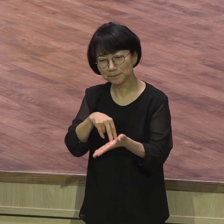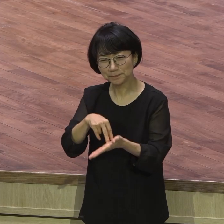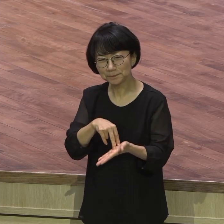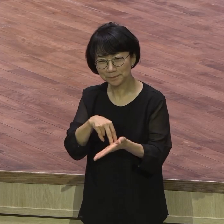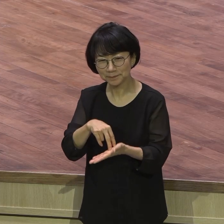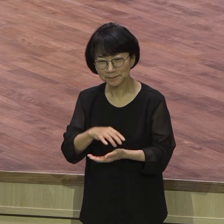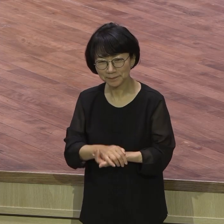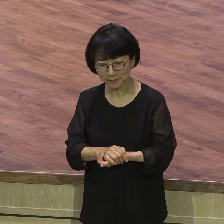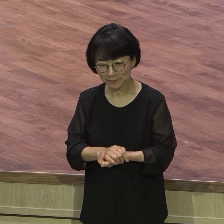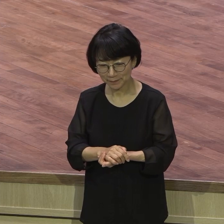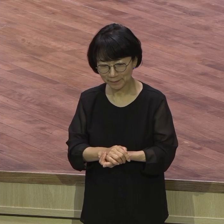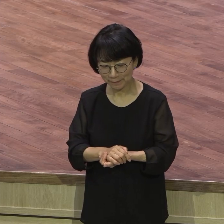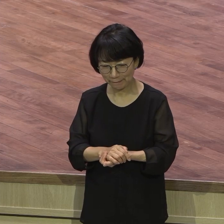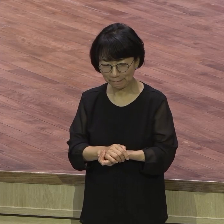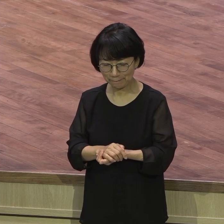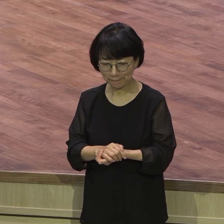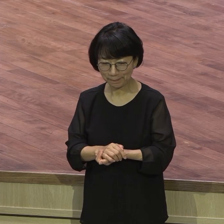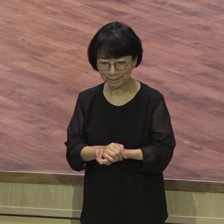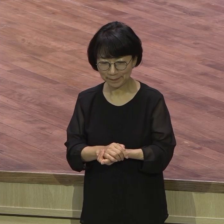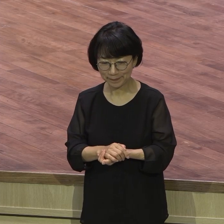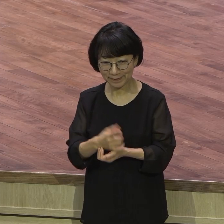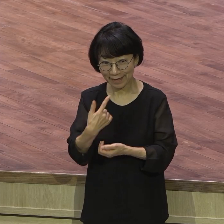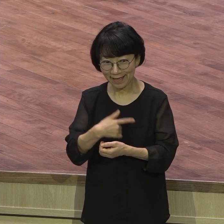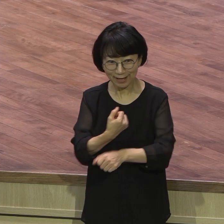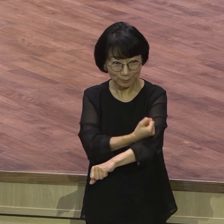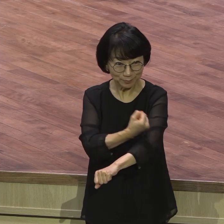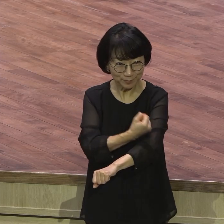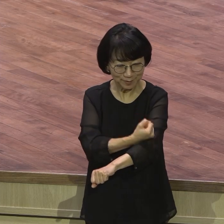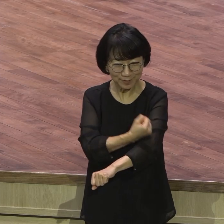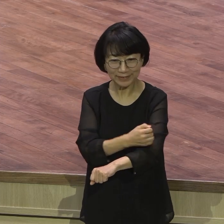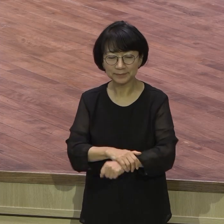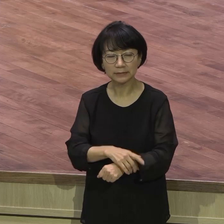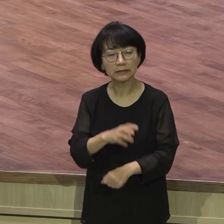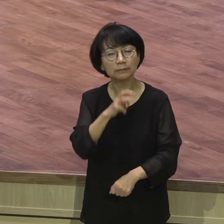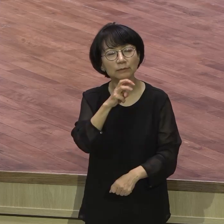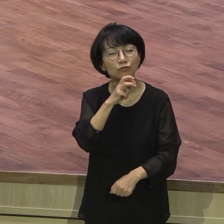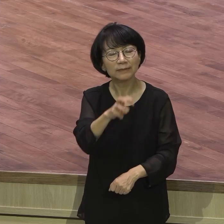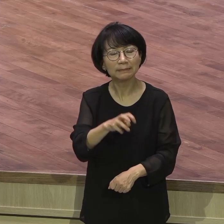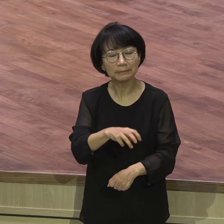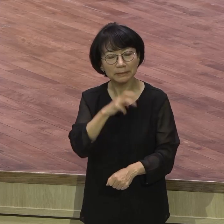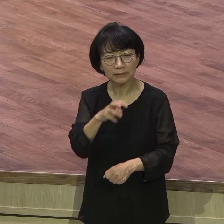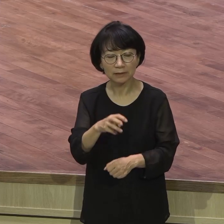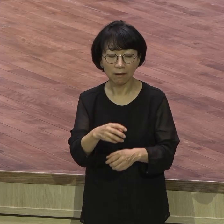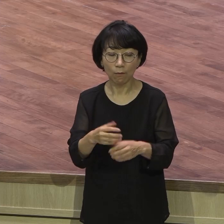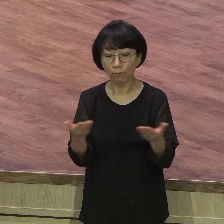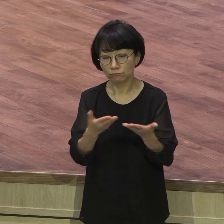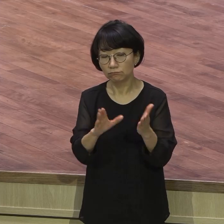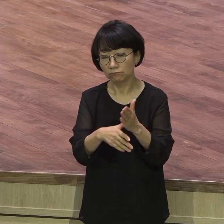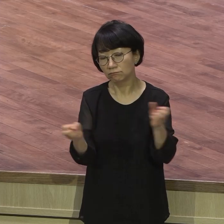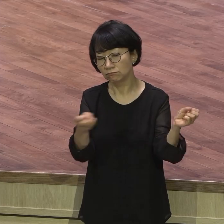약으로 또 병 하나 들고 가세요 아저씨 수고하시죠 제가 30분만 앉아서 일을 하면서